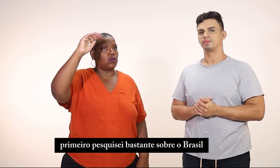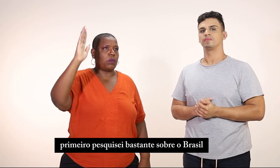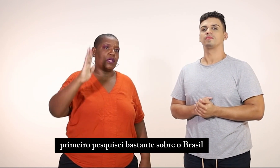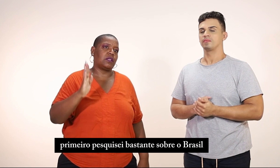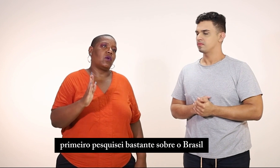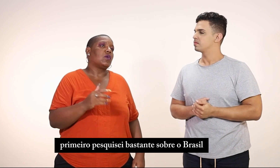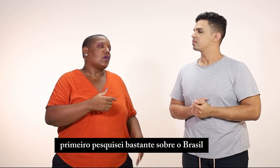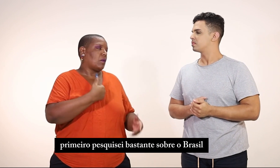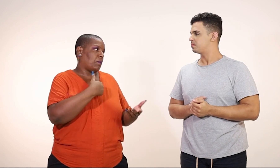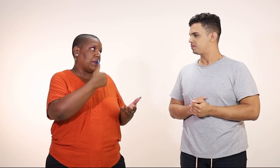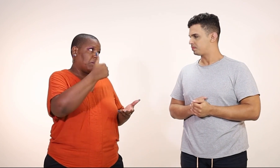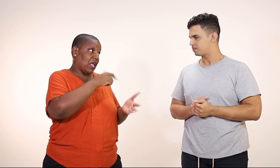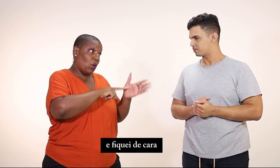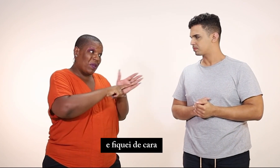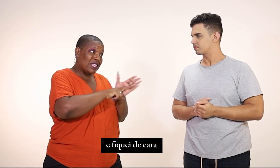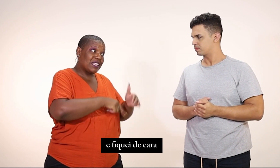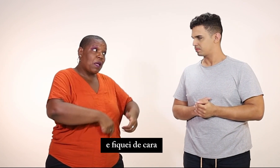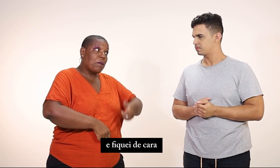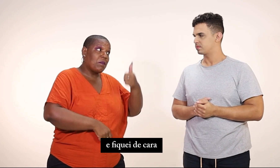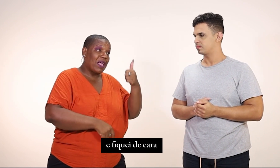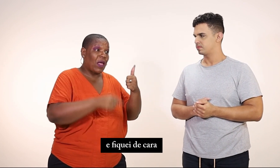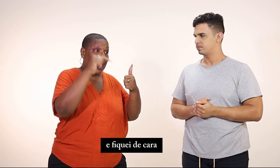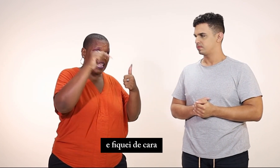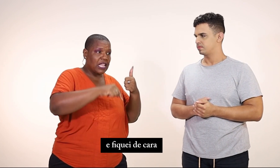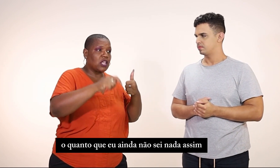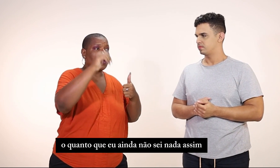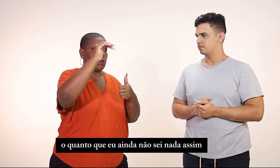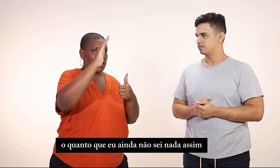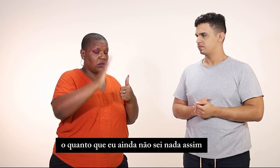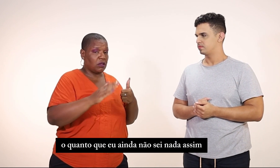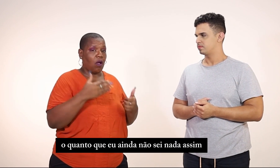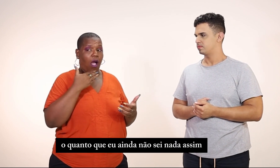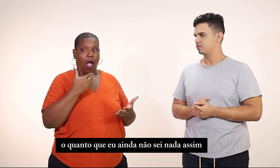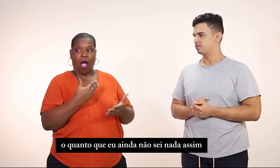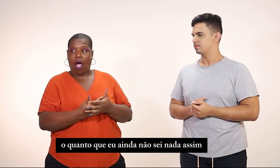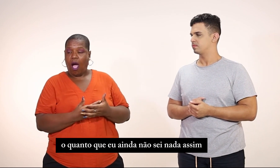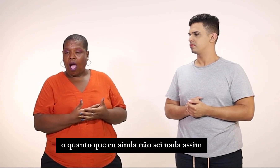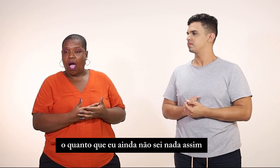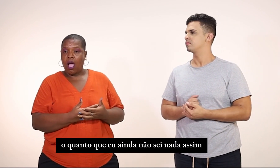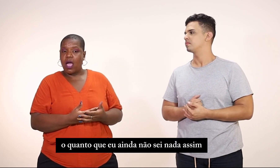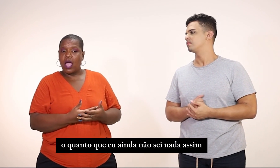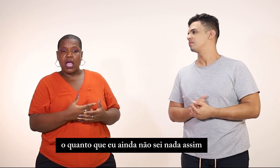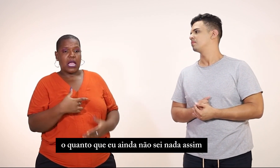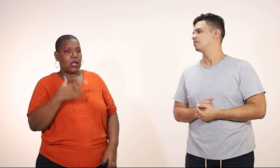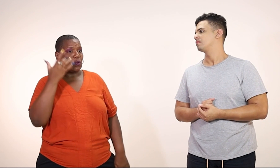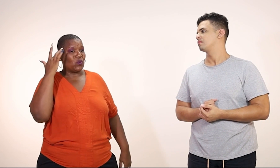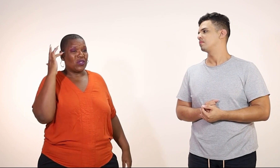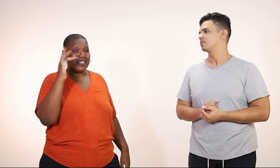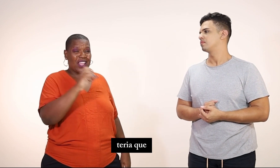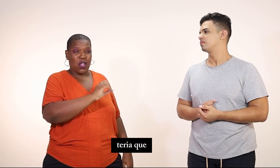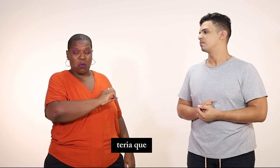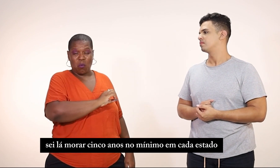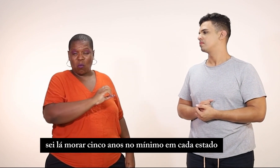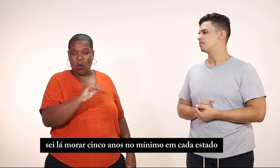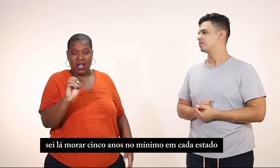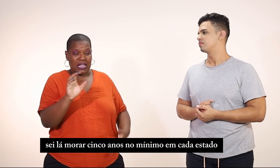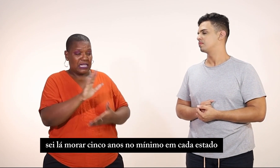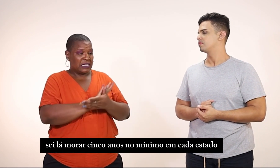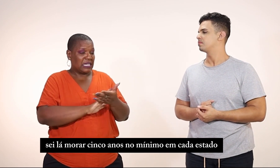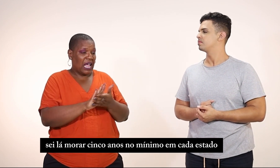bastante sobre o Brasil e fiquei de cara o quanto que eu ainda não sei nada, assim. Eu teria que, sei lá, morar